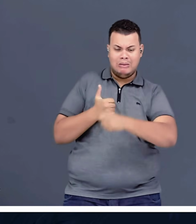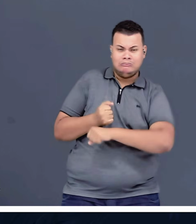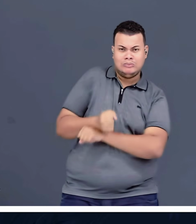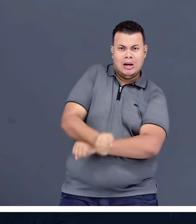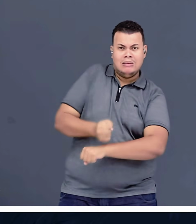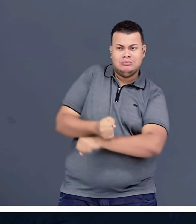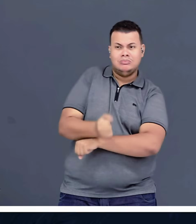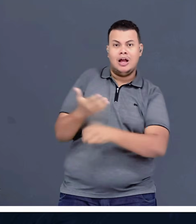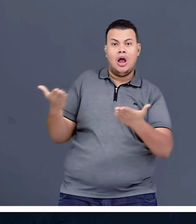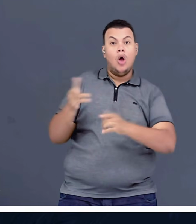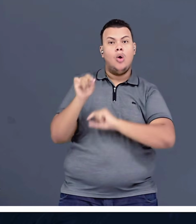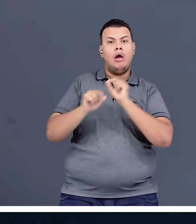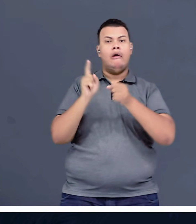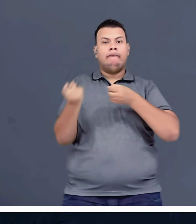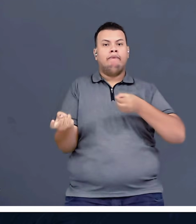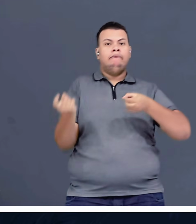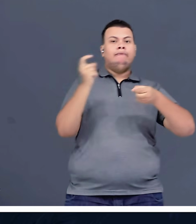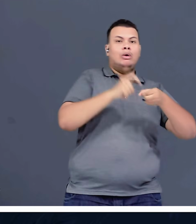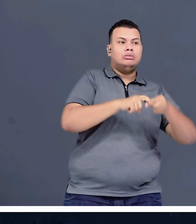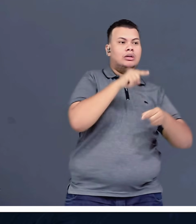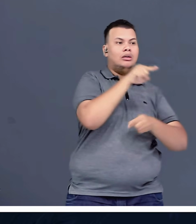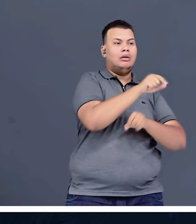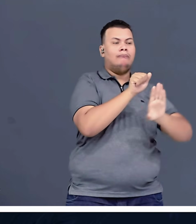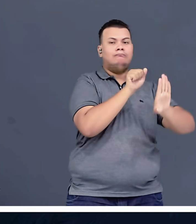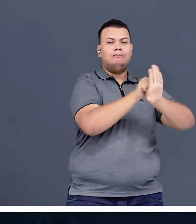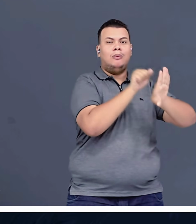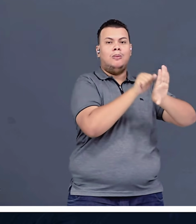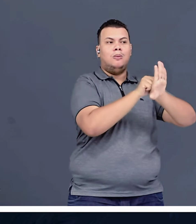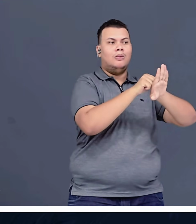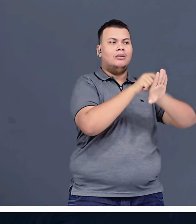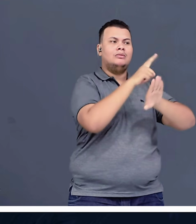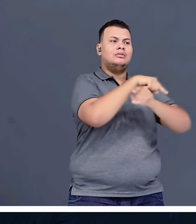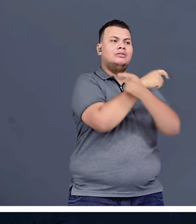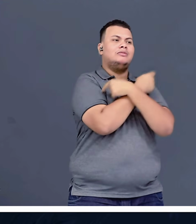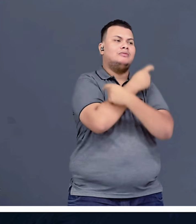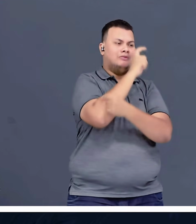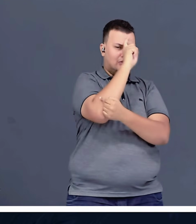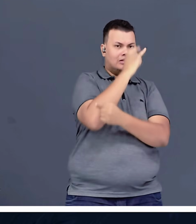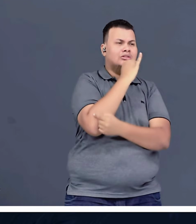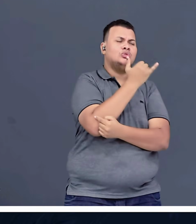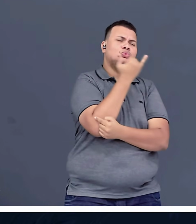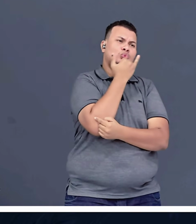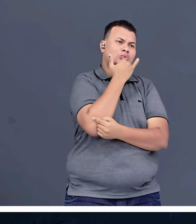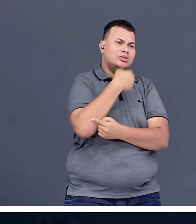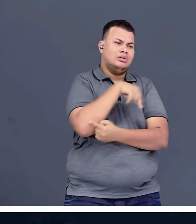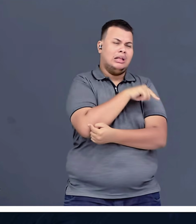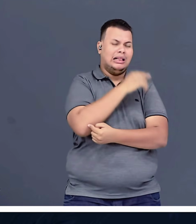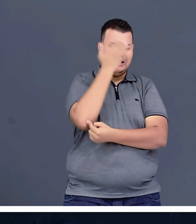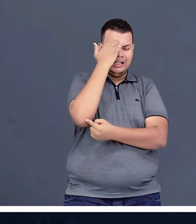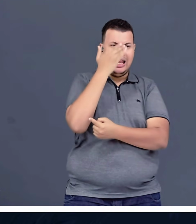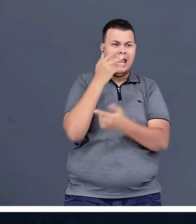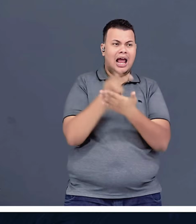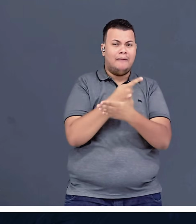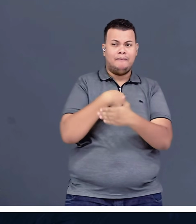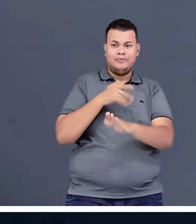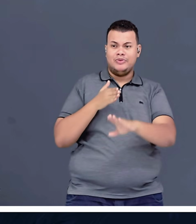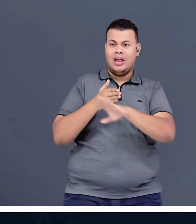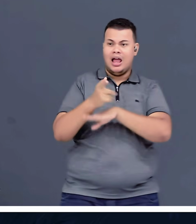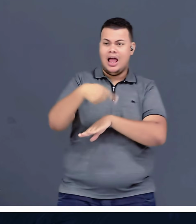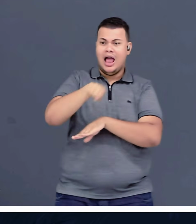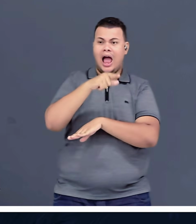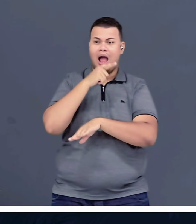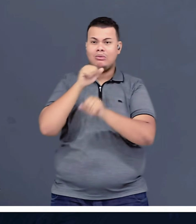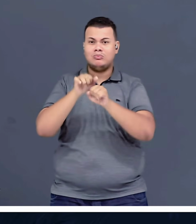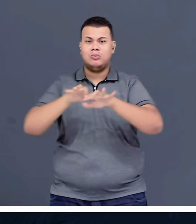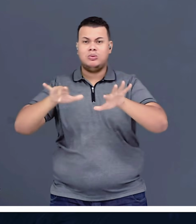voltar, bater na porta do faraó e dizer: oh, a gente entendeu errado. A gente foi até ali, o Mar Vermelho, mas não deu